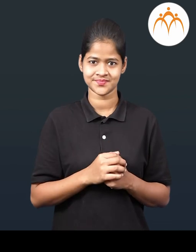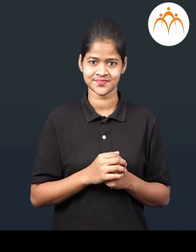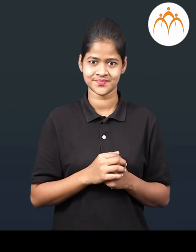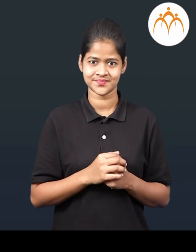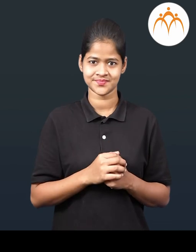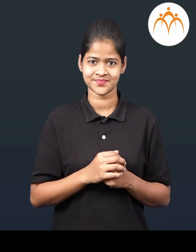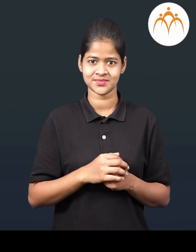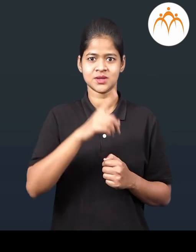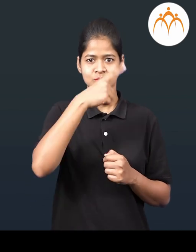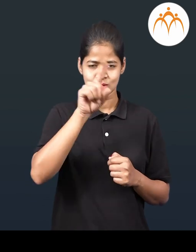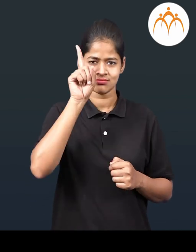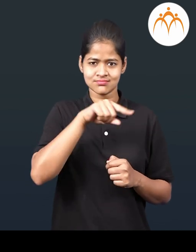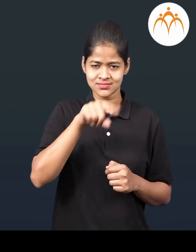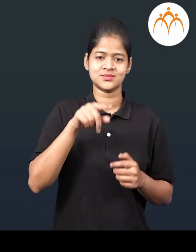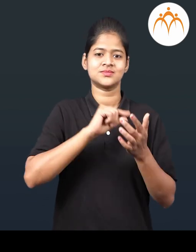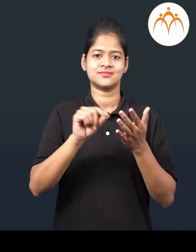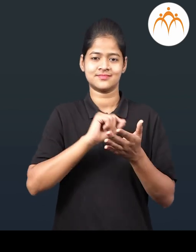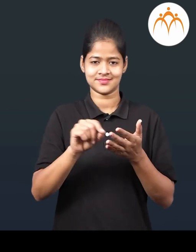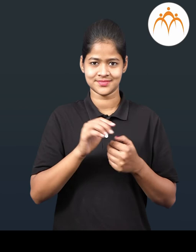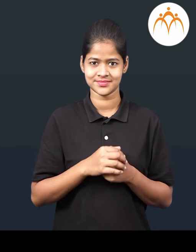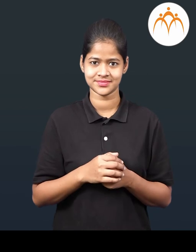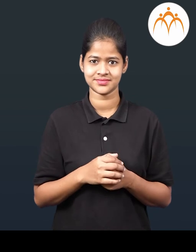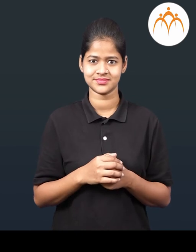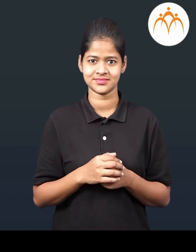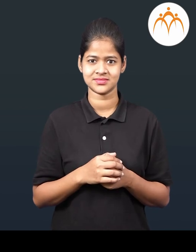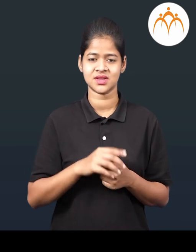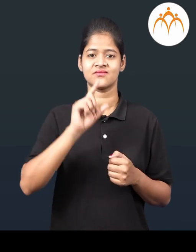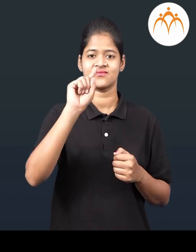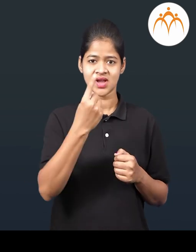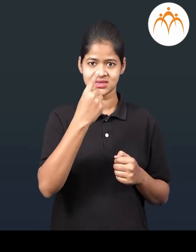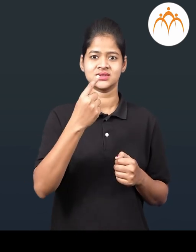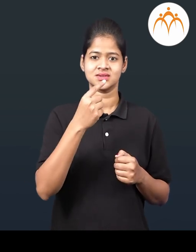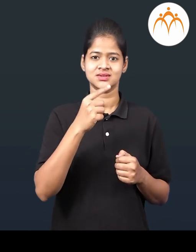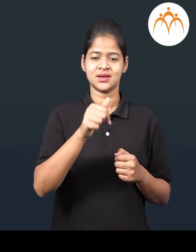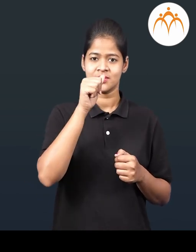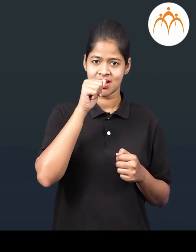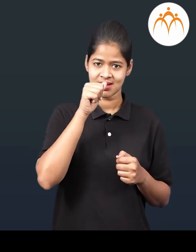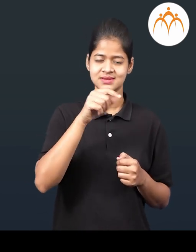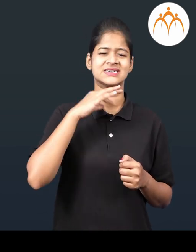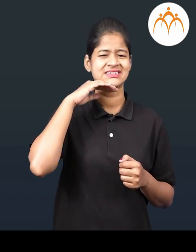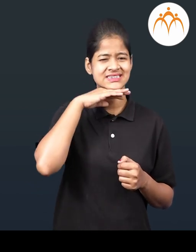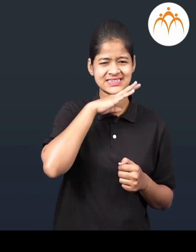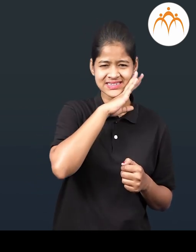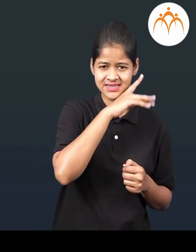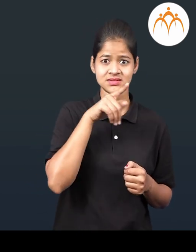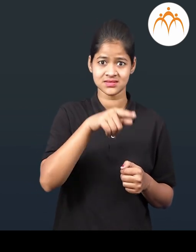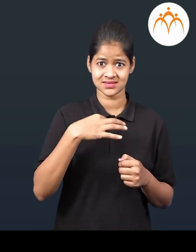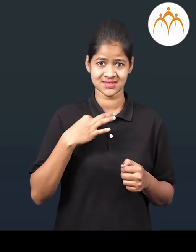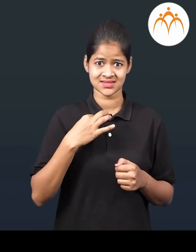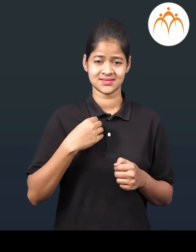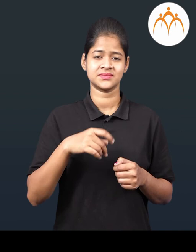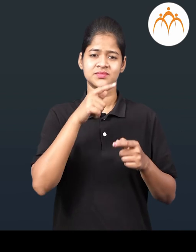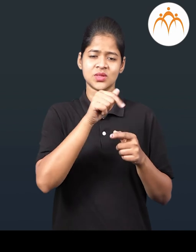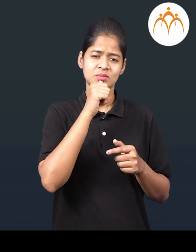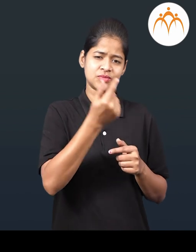કાઈ ચુક કિમા બરોબર તે લિહા ફક્ત પાણી વાપરુન મળલેલે કપડે